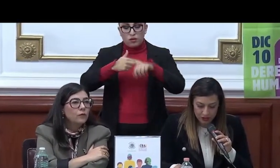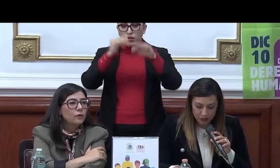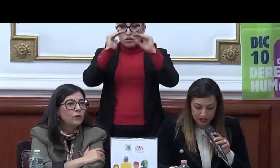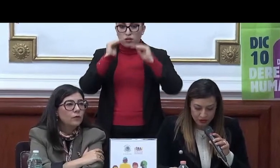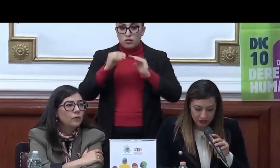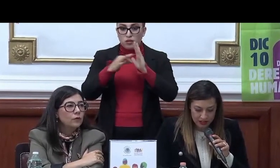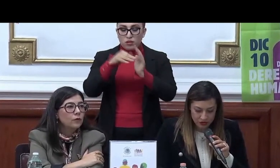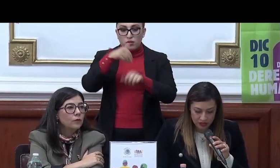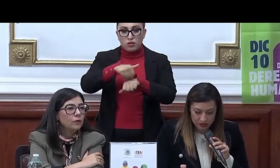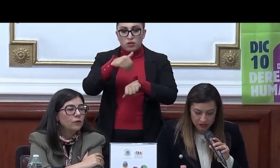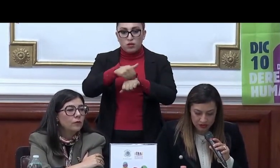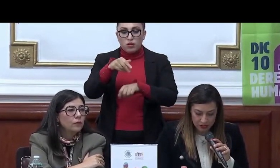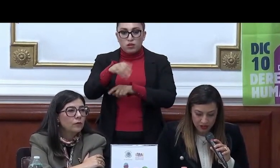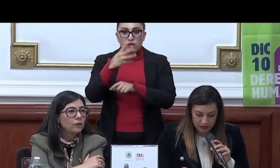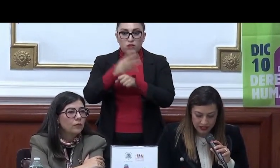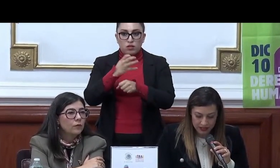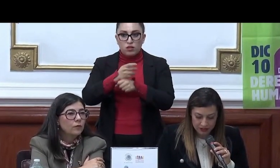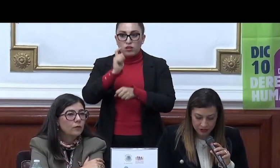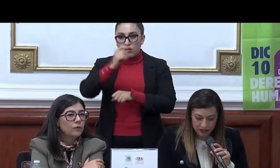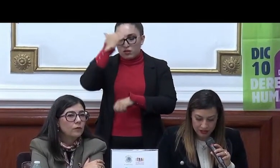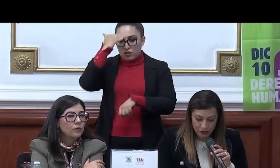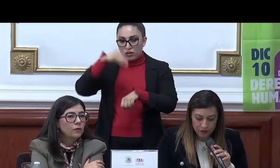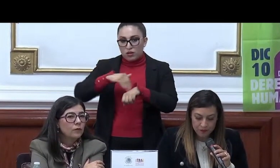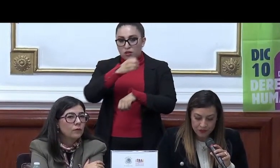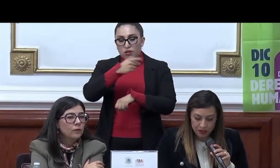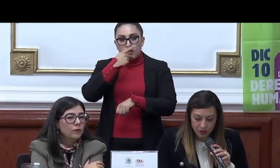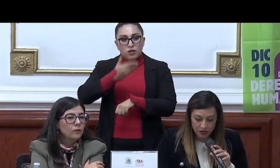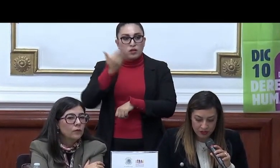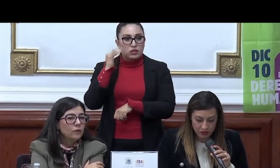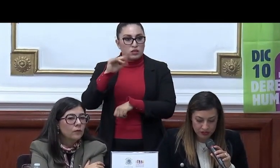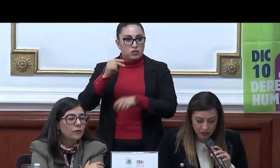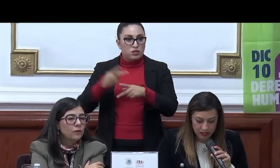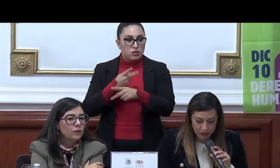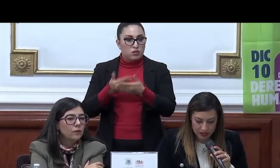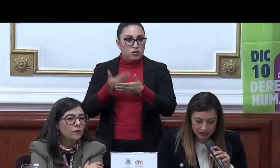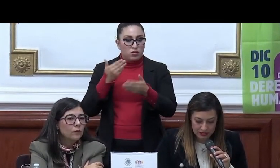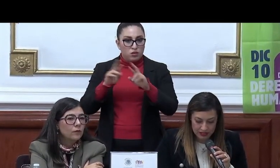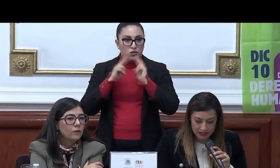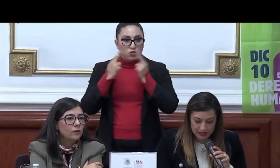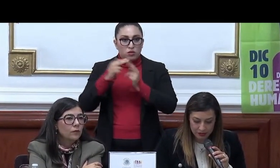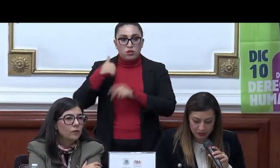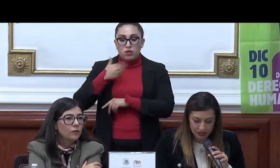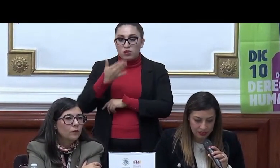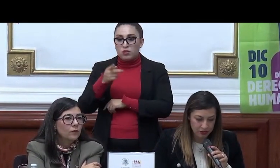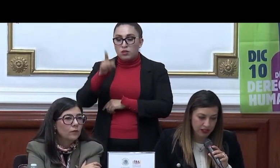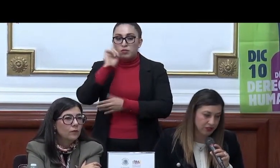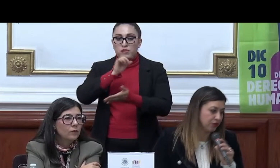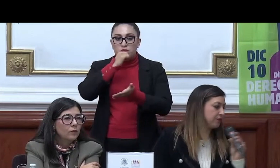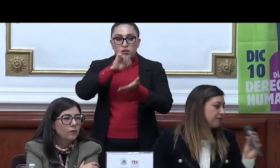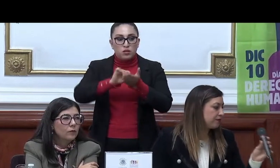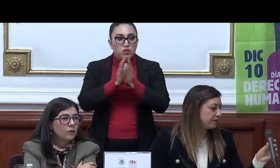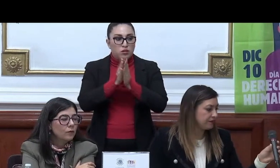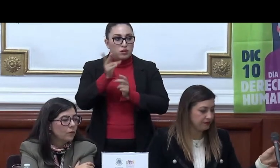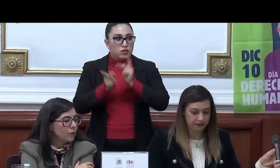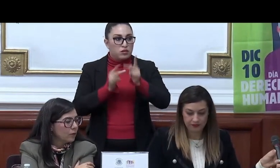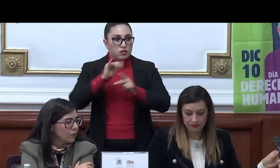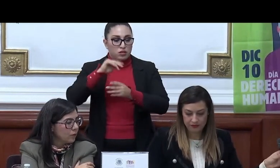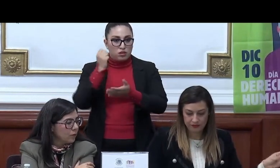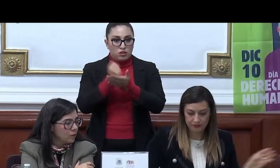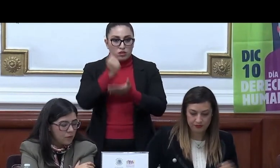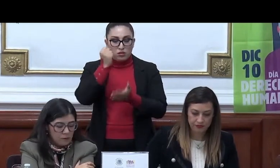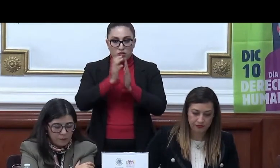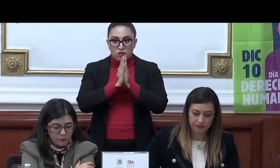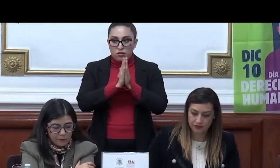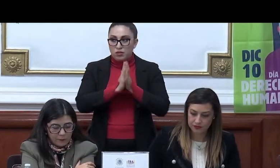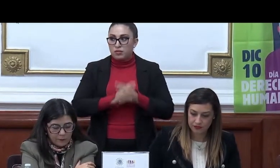día corresponde a la consideración de la versión estenográfica de la sesión anterior, por lo que solicito a la diputada secretaria sirva a poner la consideración.